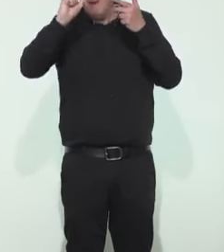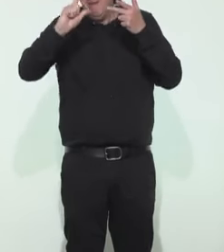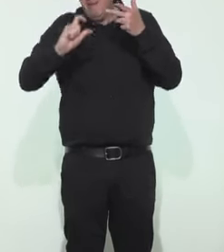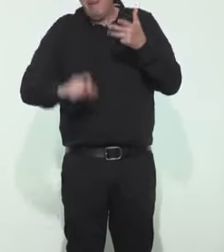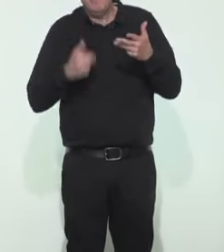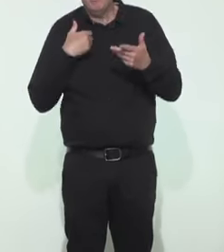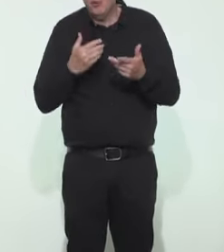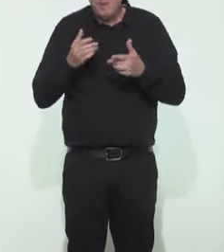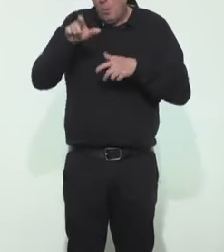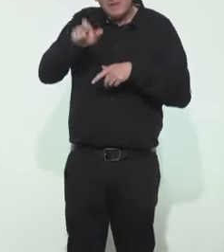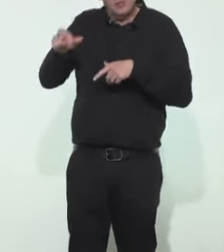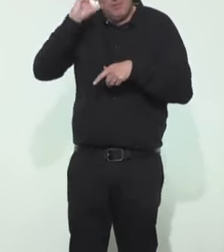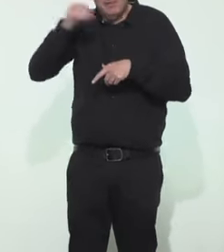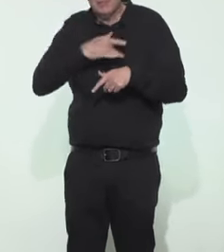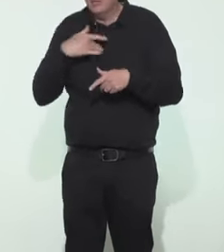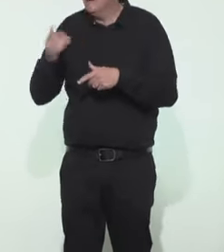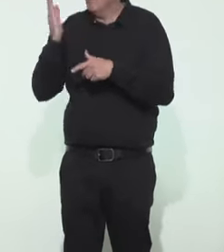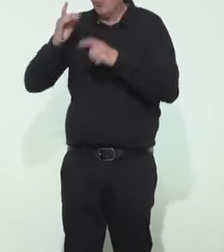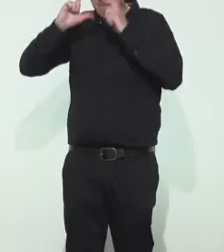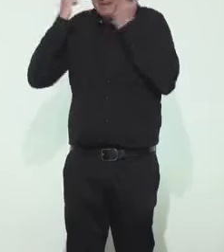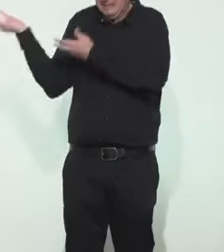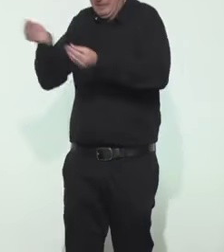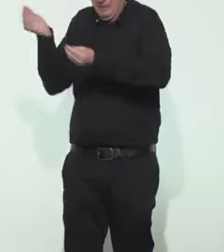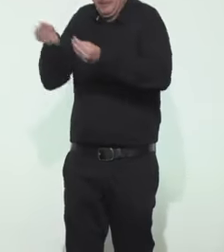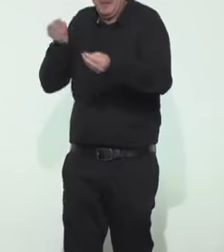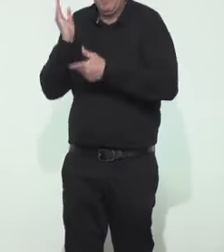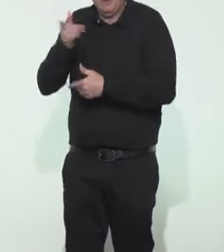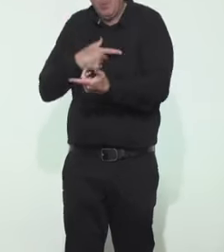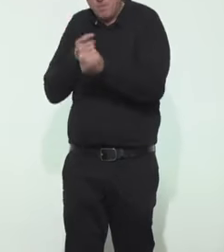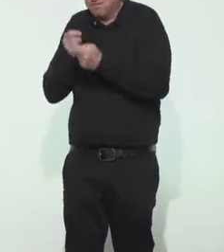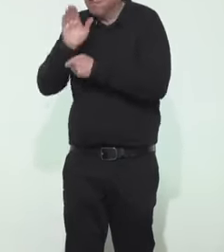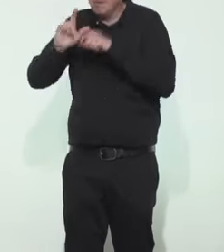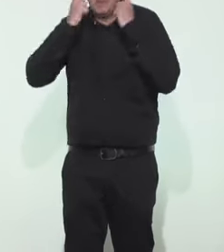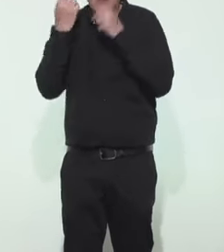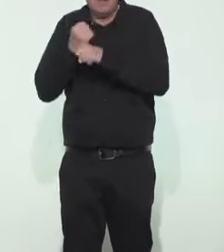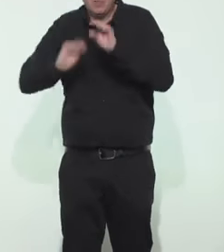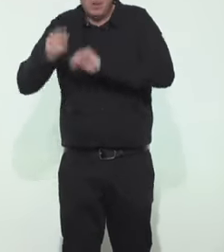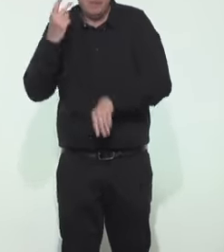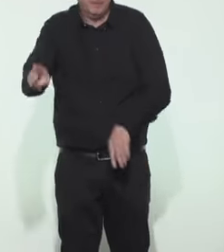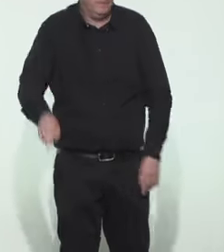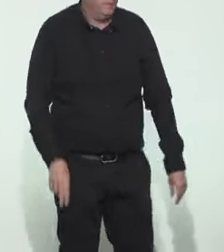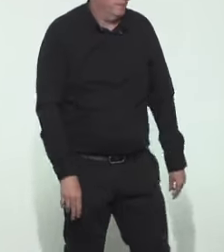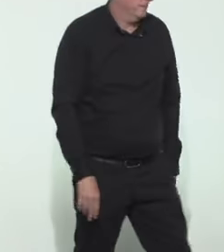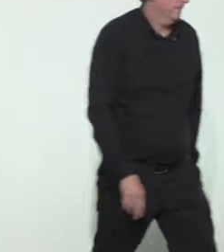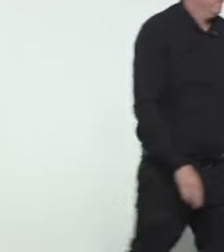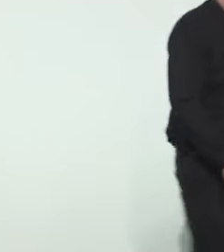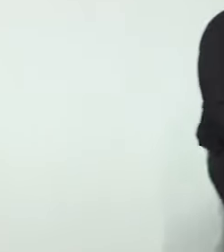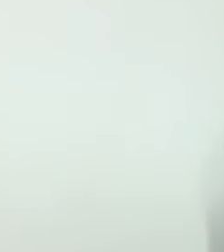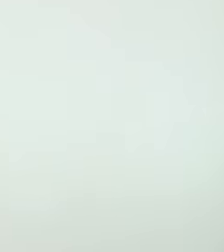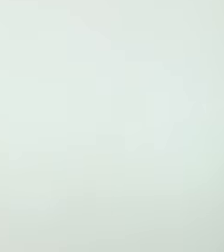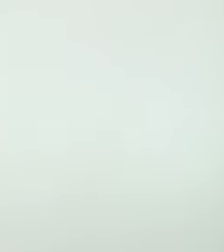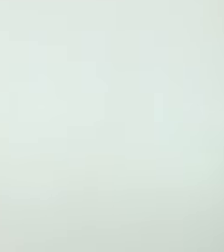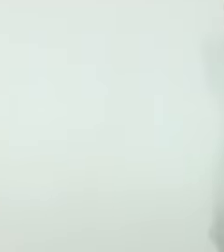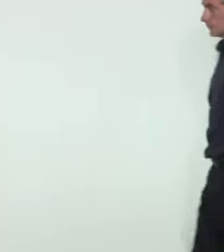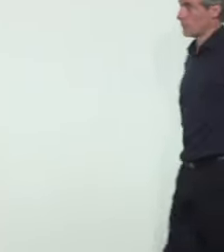ces masques sont vraiment destinés à couvrir les besoins des personnels soignants 3 questions pour le monde la première selon vos